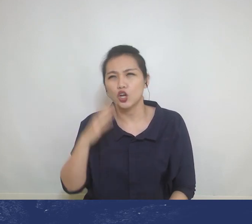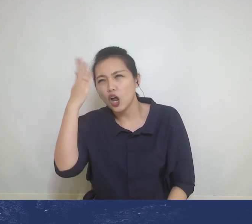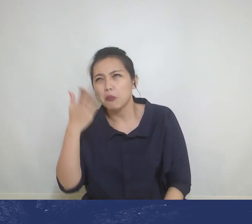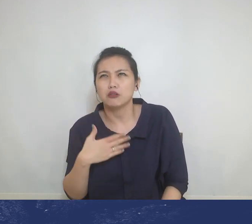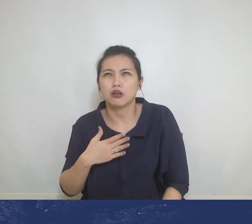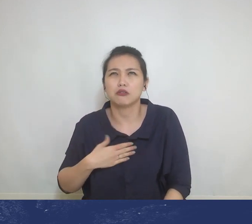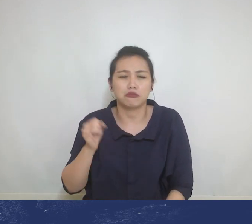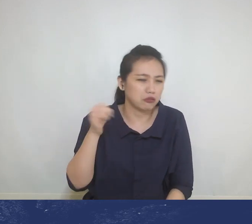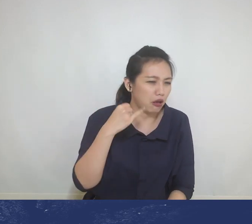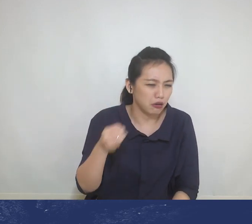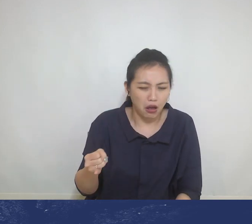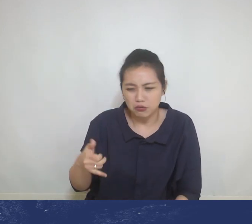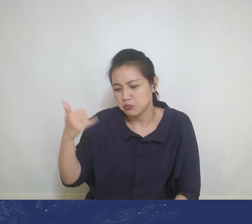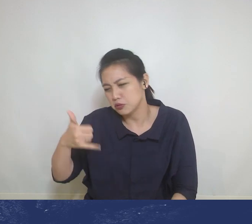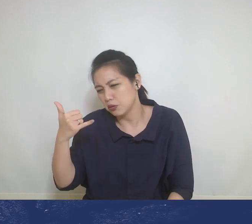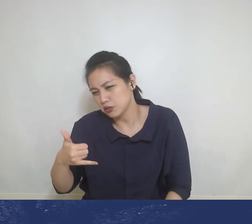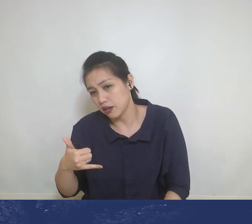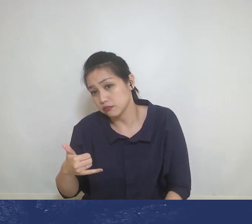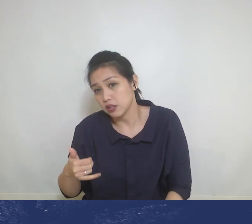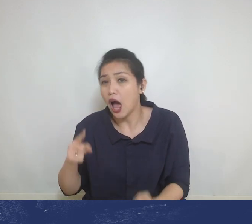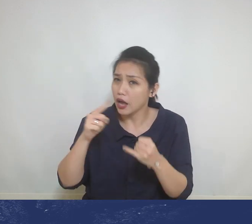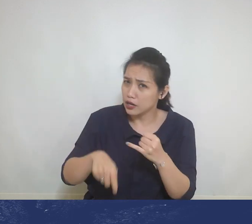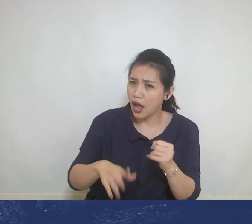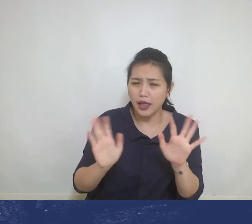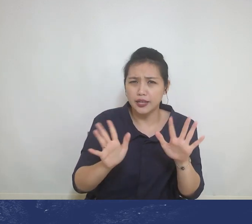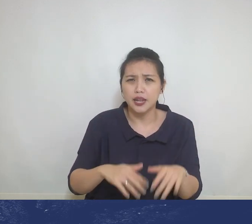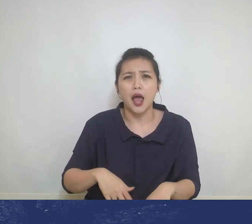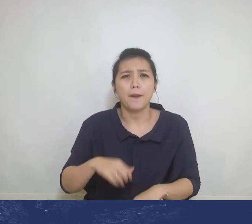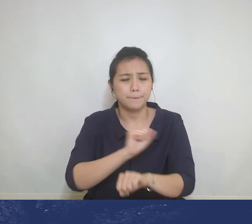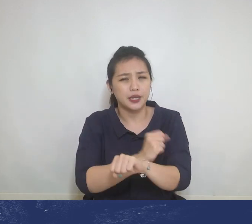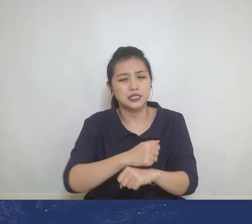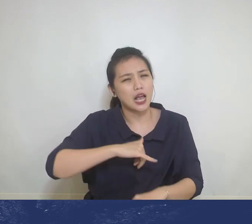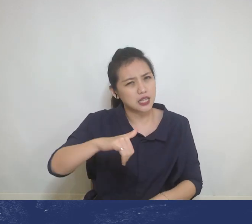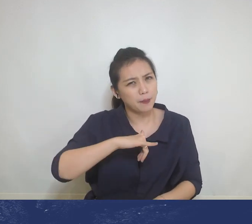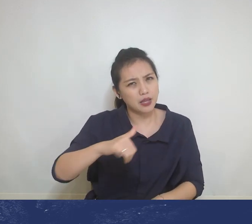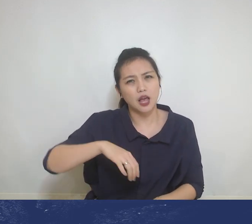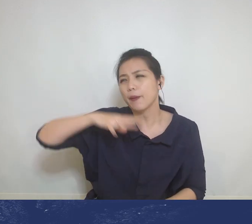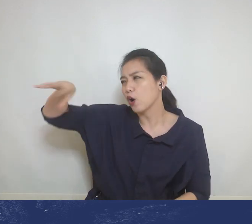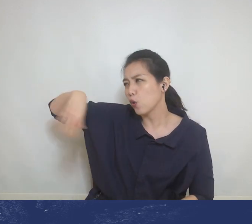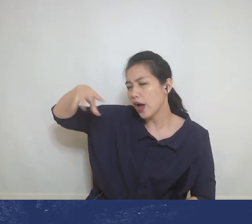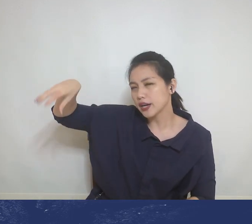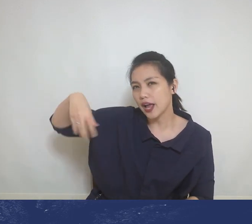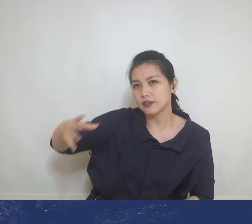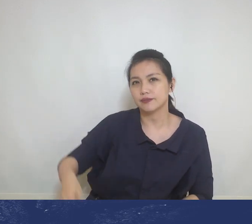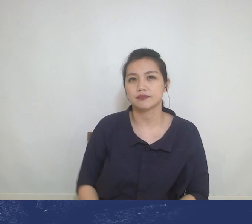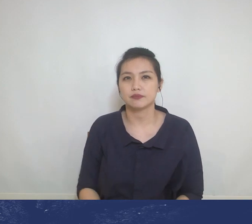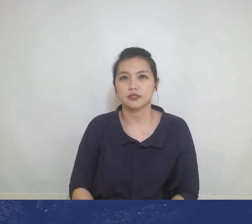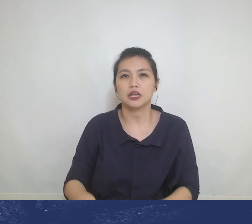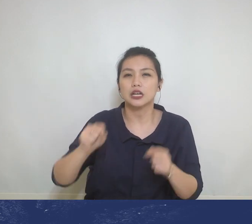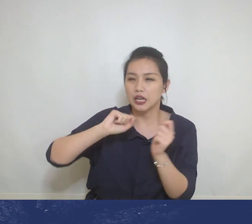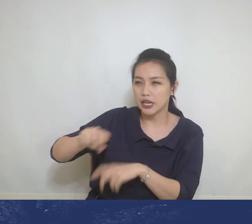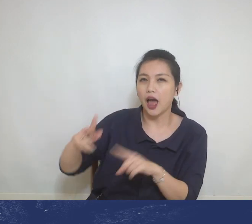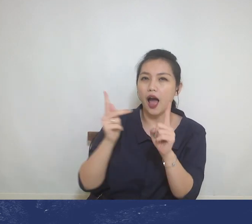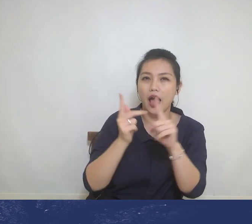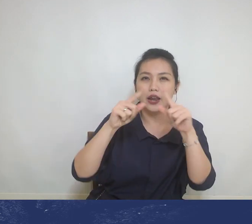bisa bersama-sama dengan mama yang mengasihinya, dengan keluarganya lagi kayak gitu. Dia kayak kehilangan semua haknya sebagai